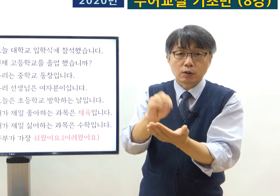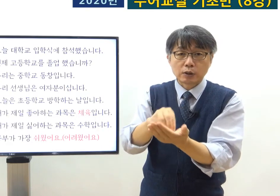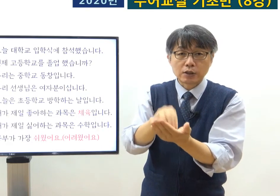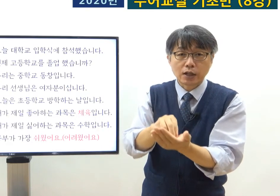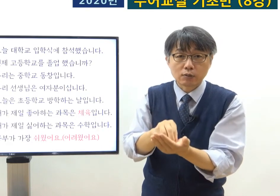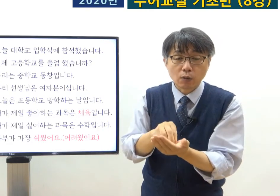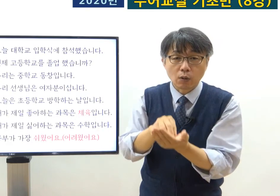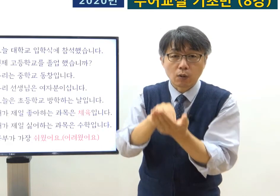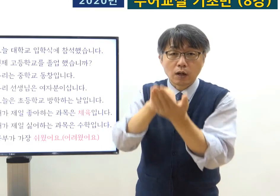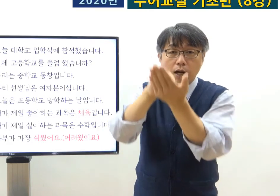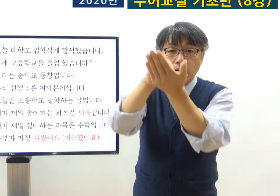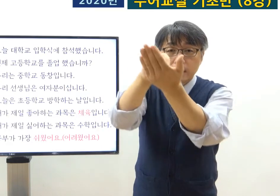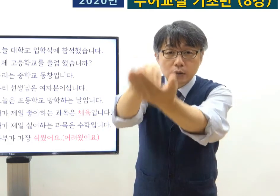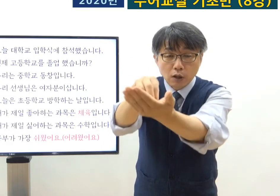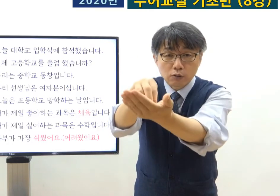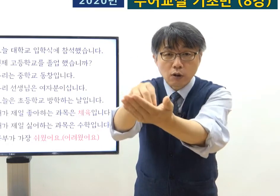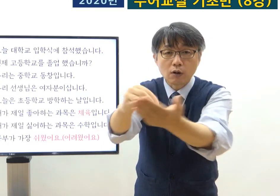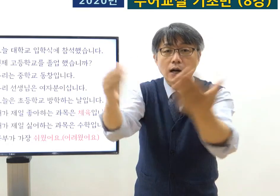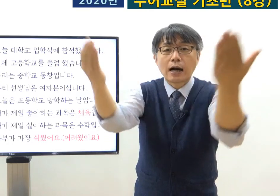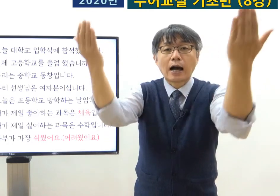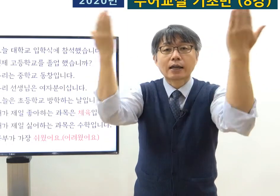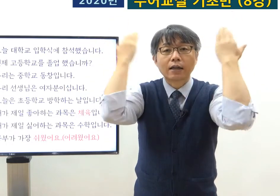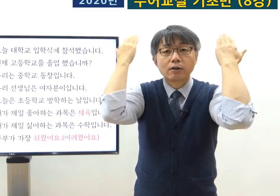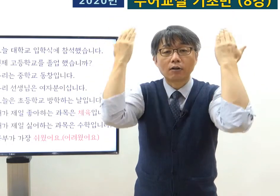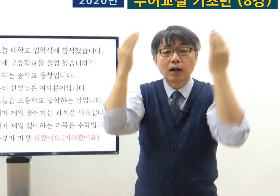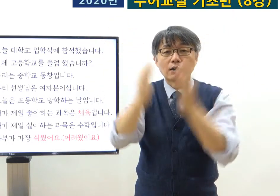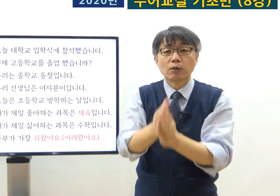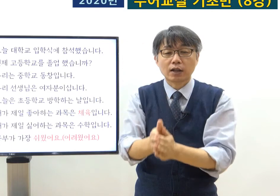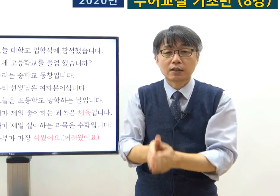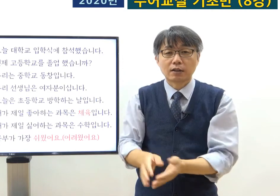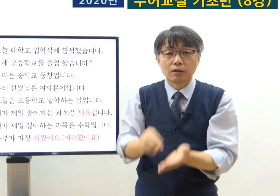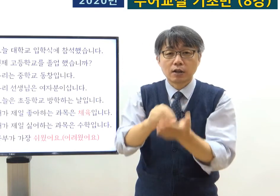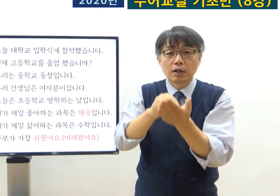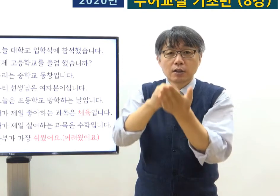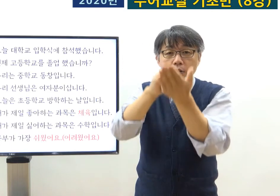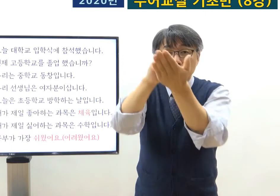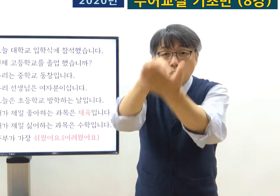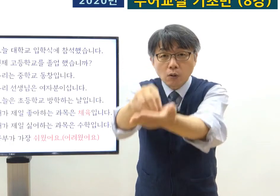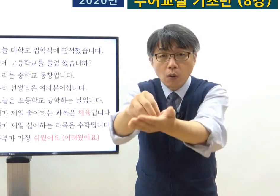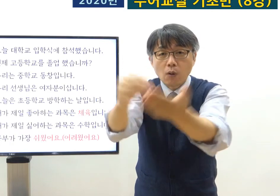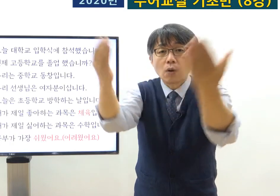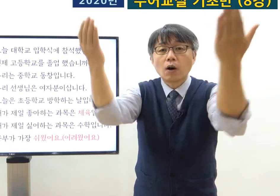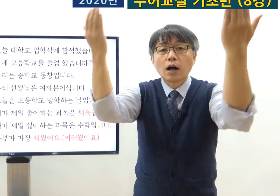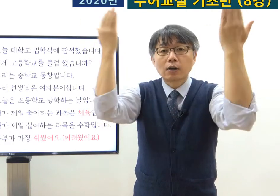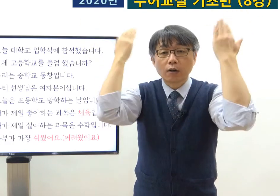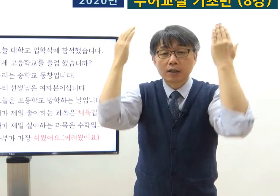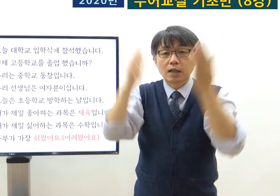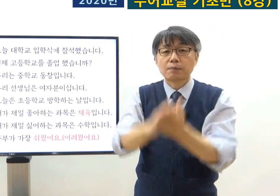원서 써가지고 넣고요. 학이에요. 학교에 가는 거예요. 넣고 학교에 가는 게